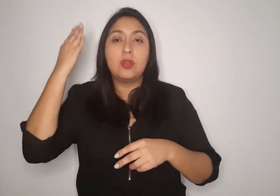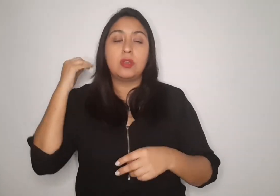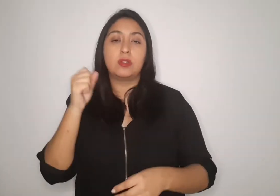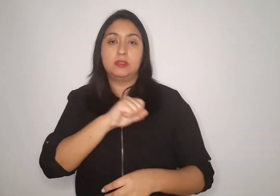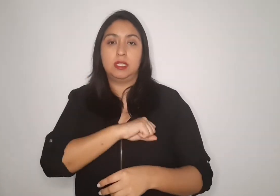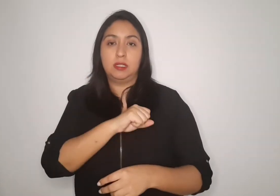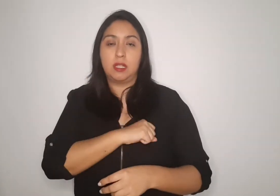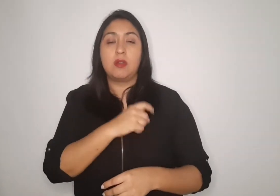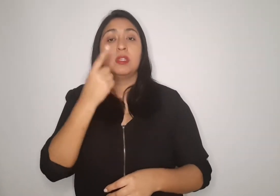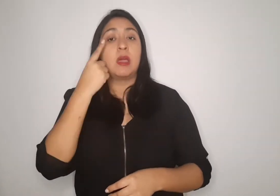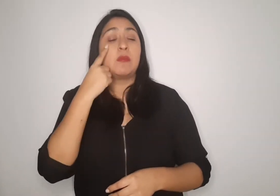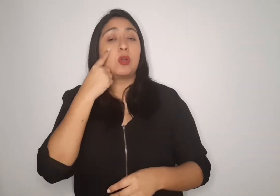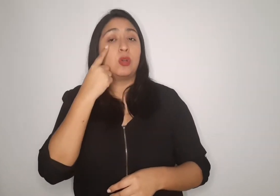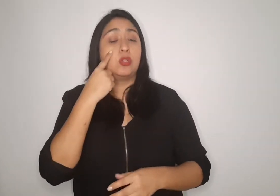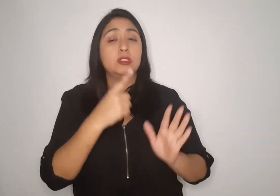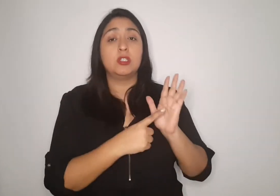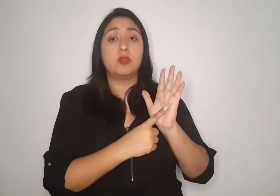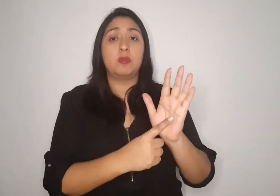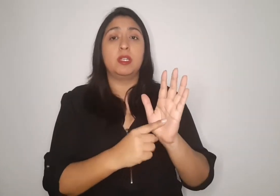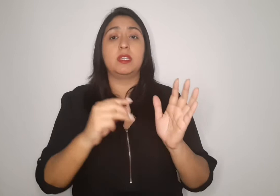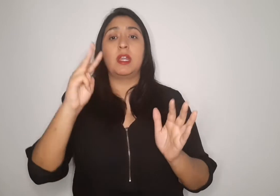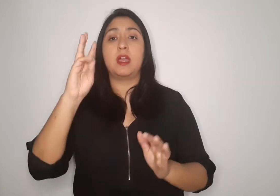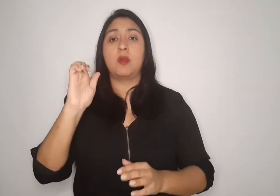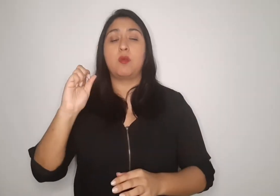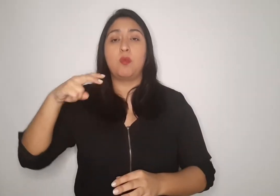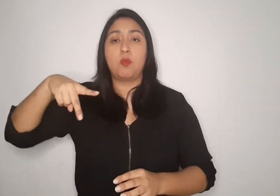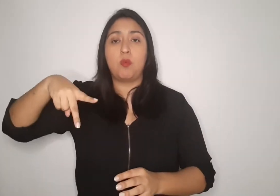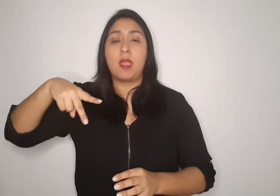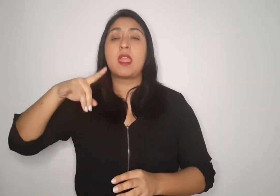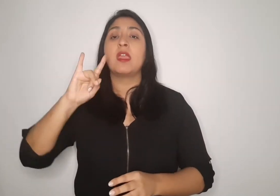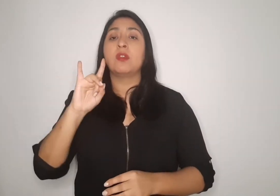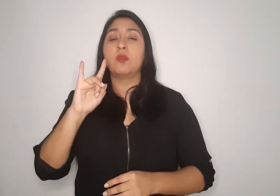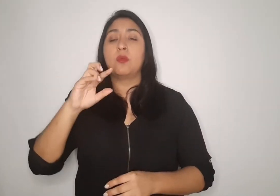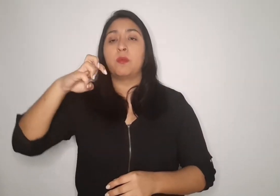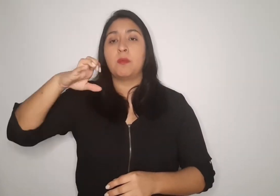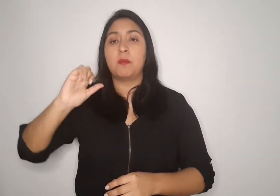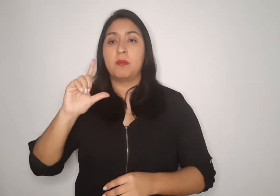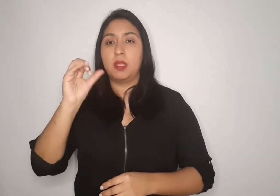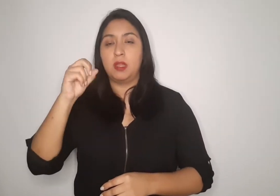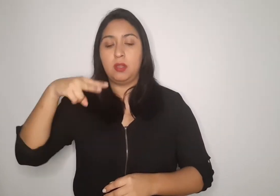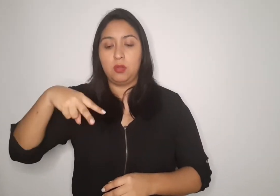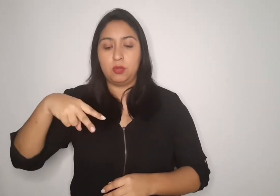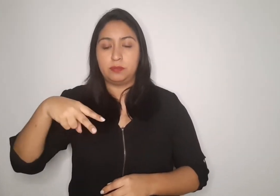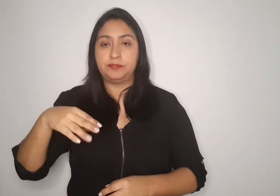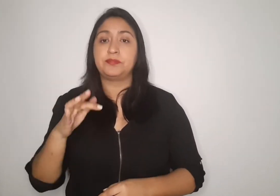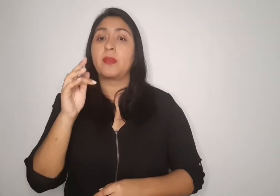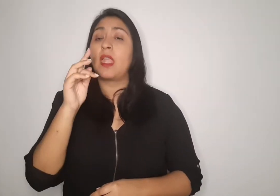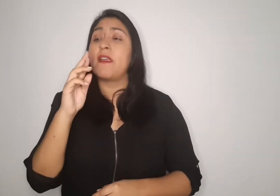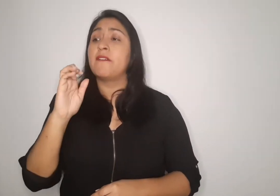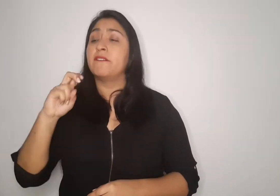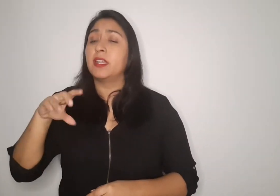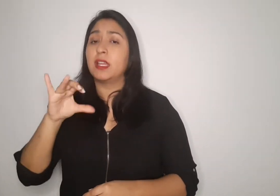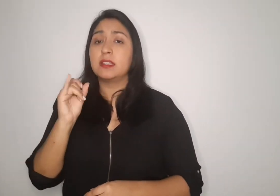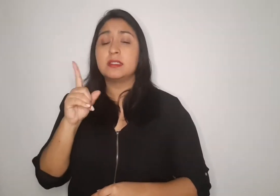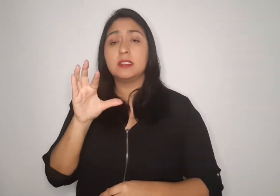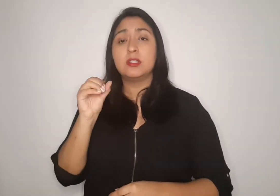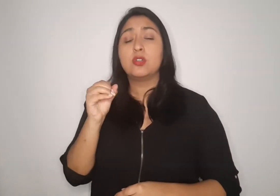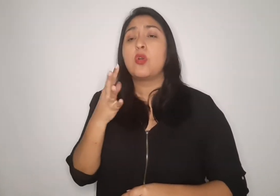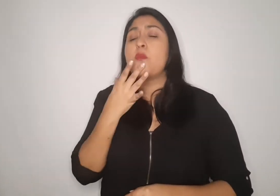Francisco, ¿por qué te embarcaste en esta experiencia? ¿Qué fue lo que te hizo tomar la decisión de, podríamos